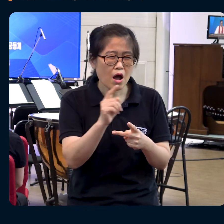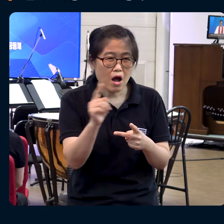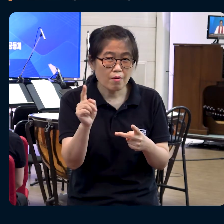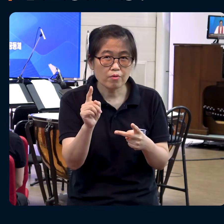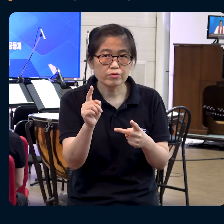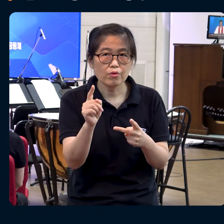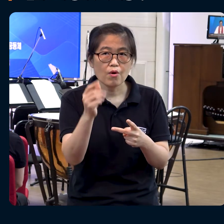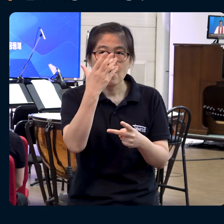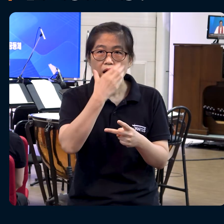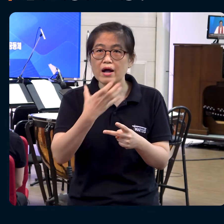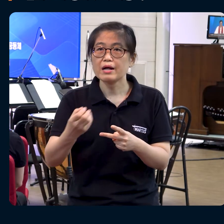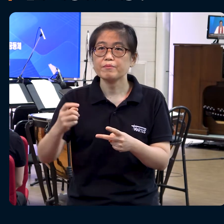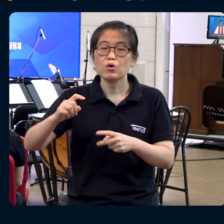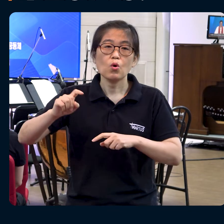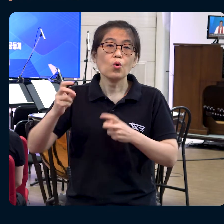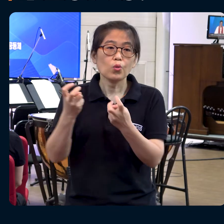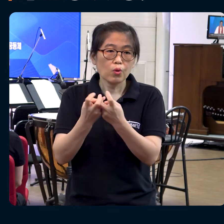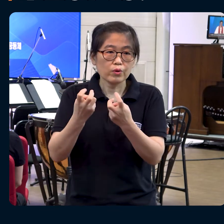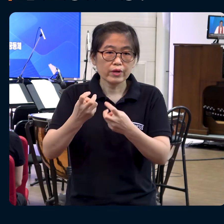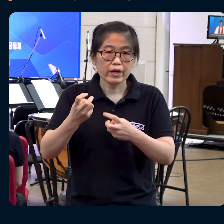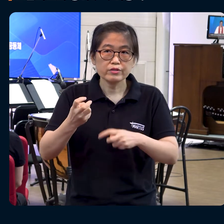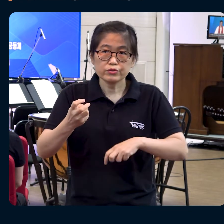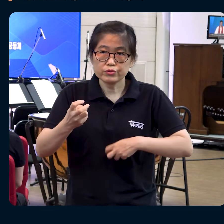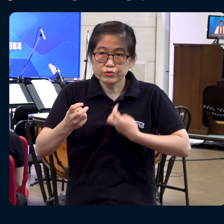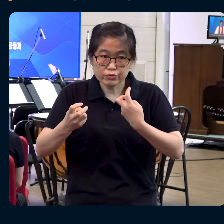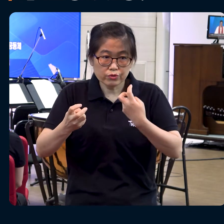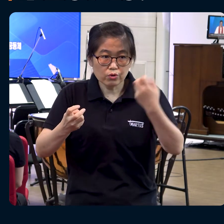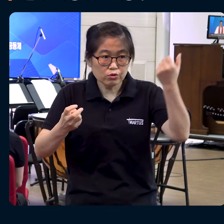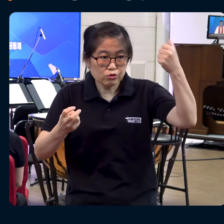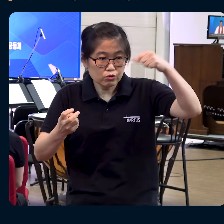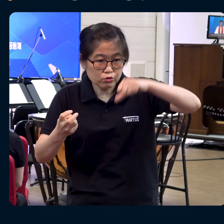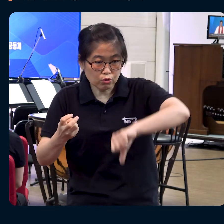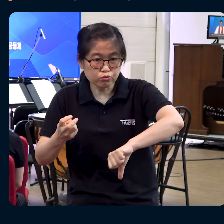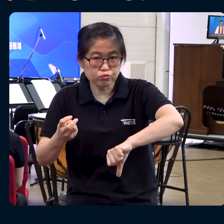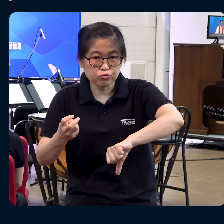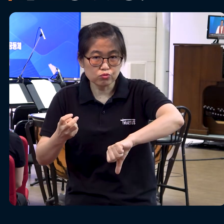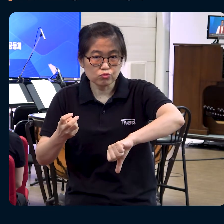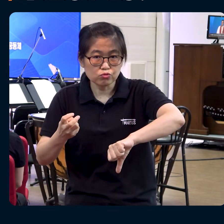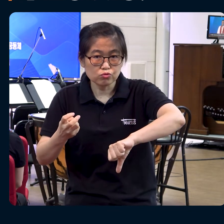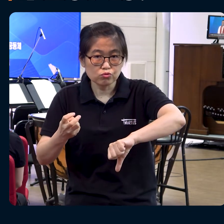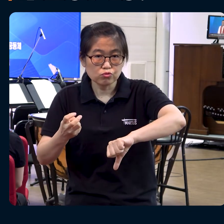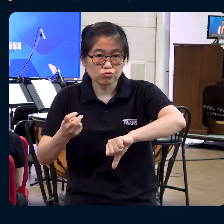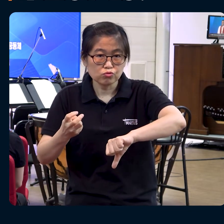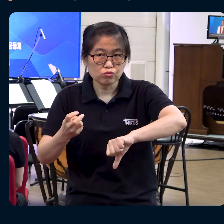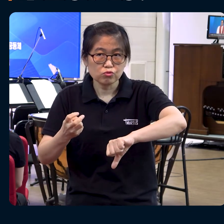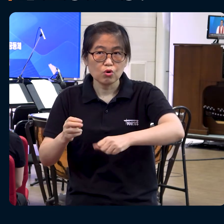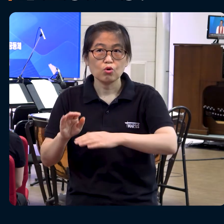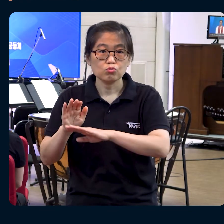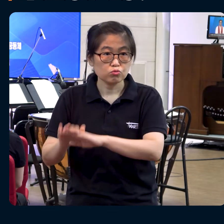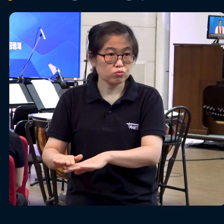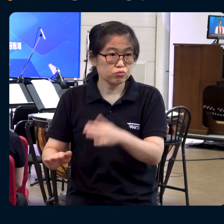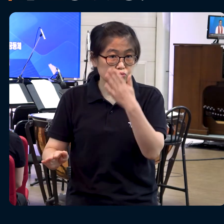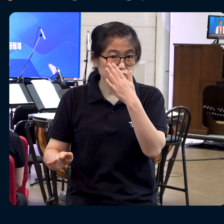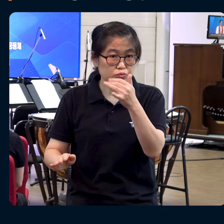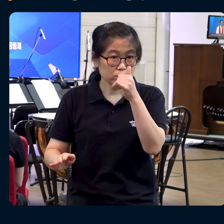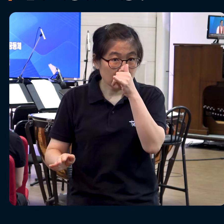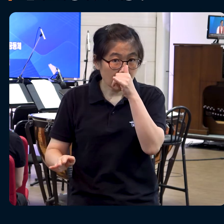뭐냐, 아무리 그래도 하나님이 어떻게 스스로를 저주 아래 두실 수 있는가 하는